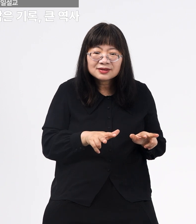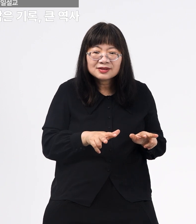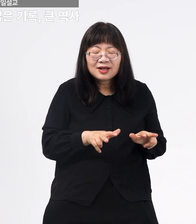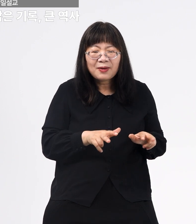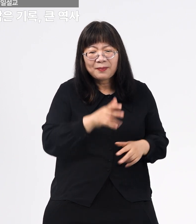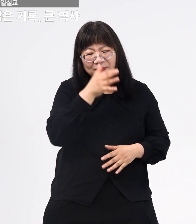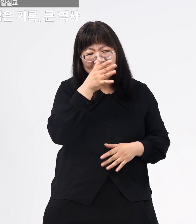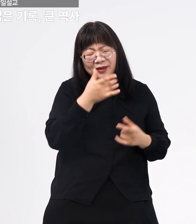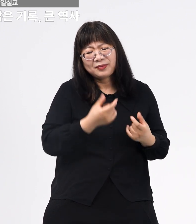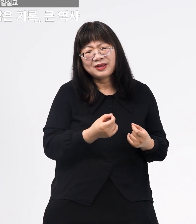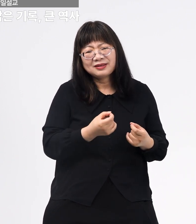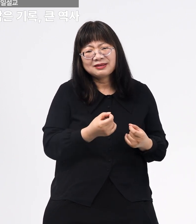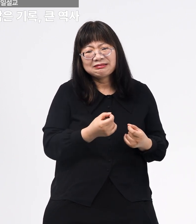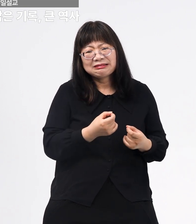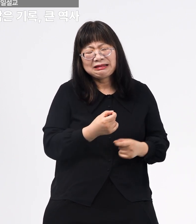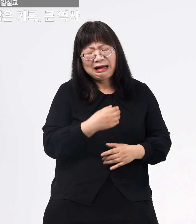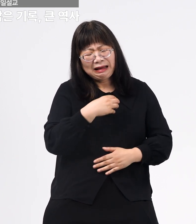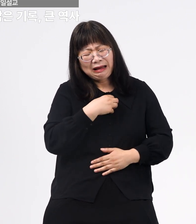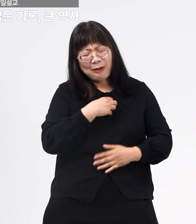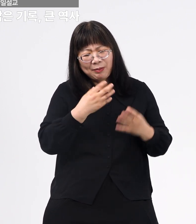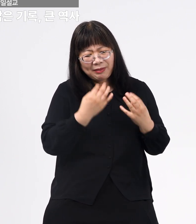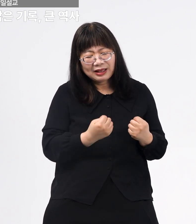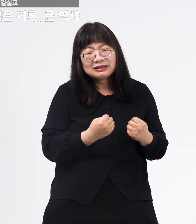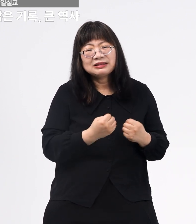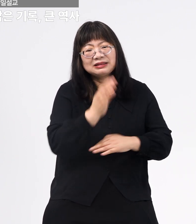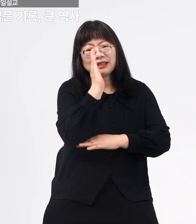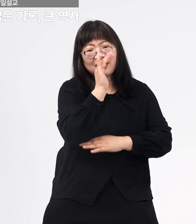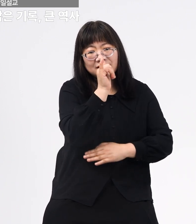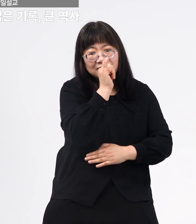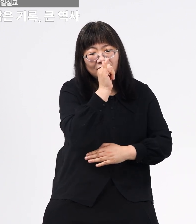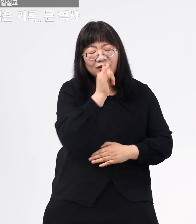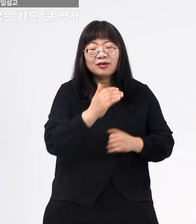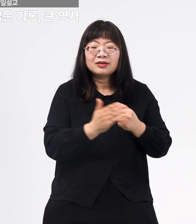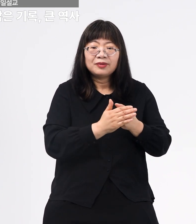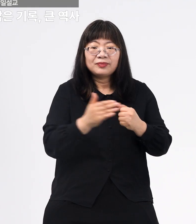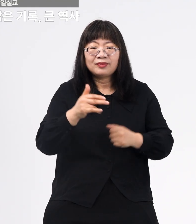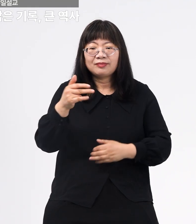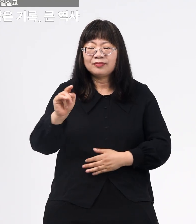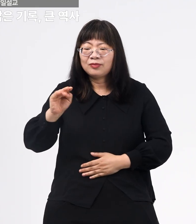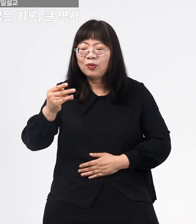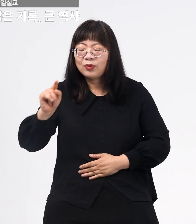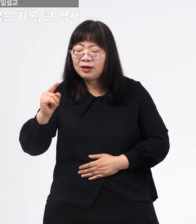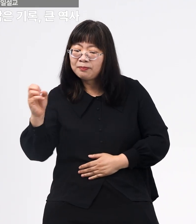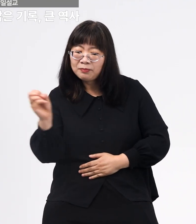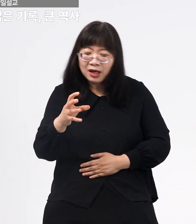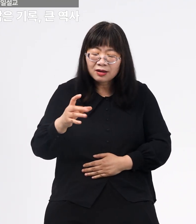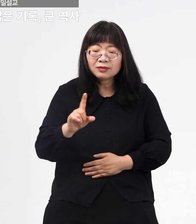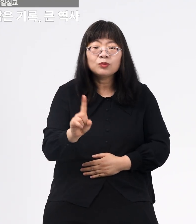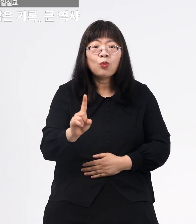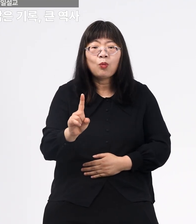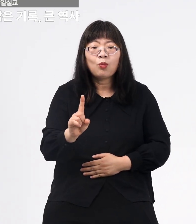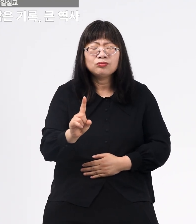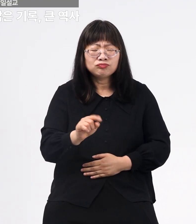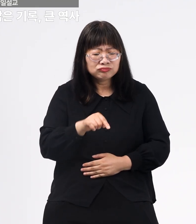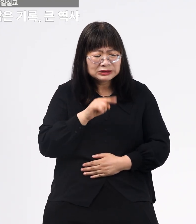쫄보 같은 이야기를 하고 있어요. 그러니까 드보라가 무슨 소리요?